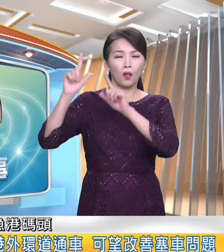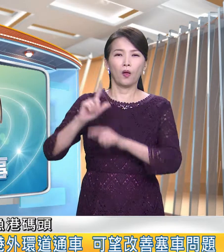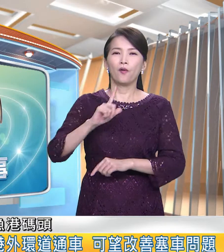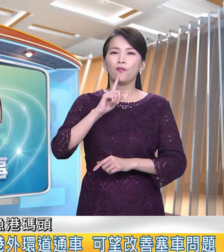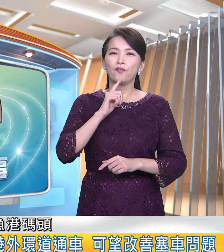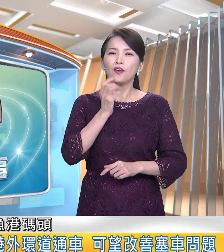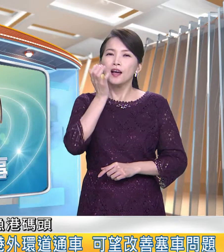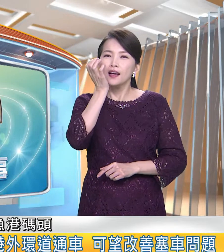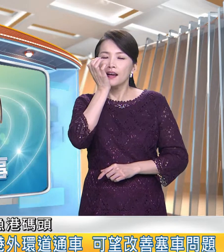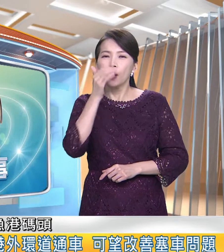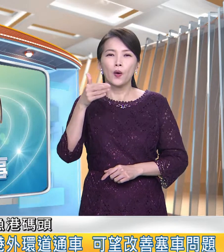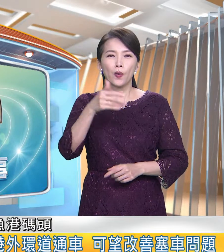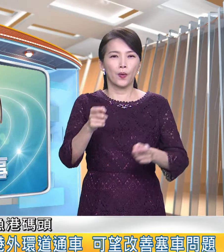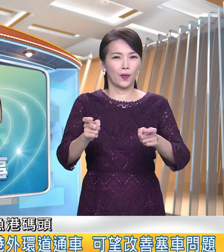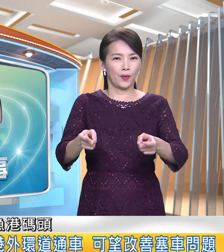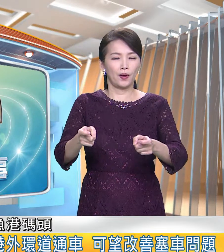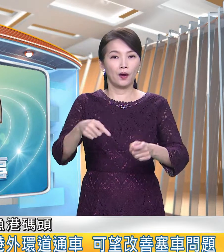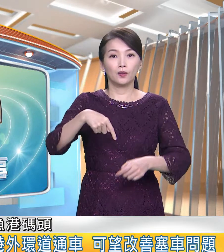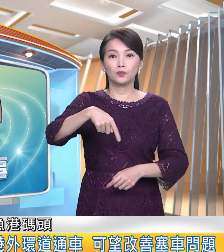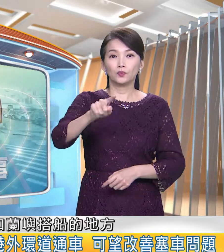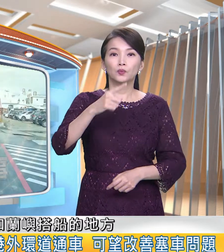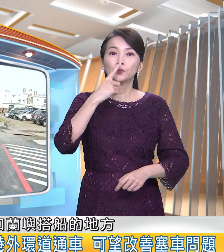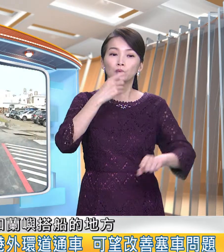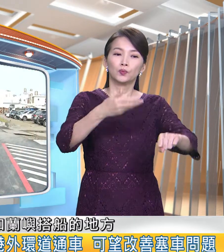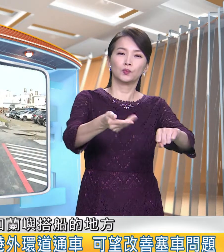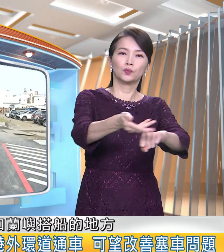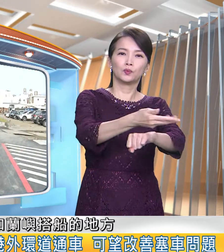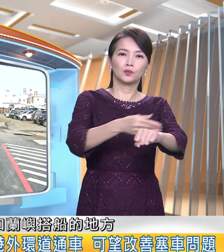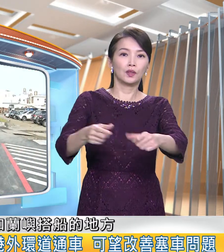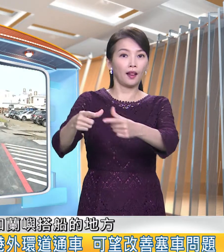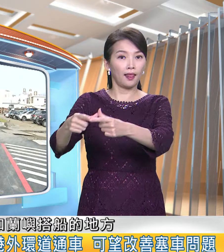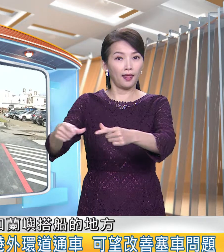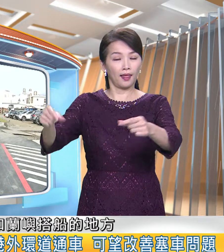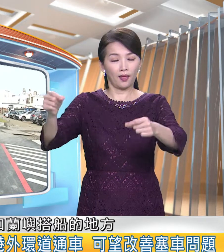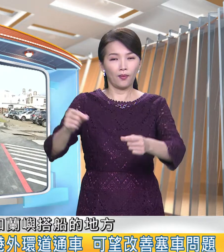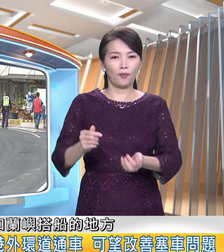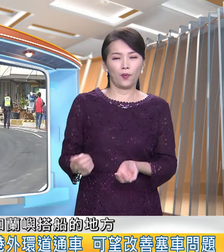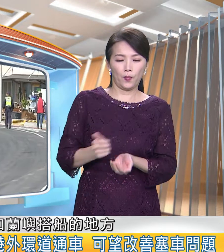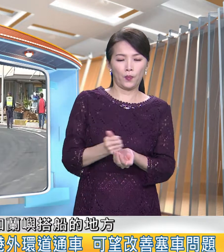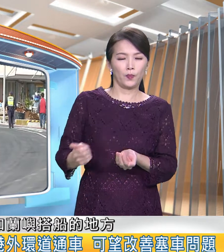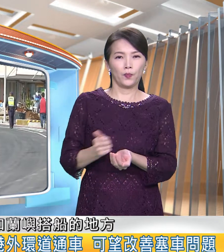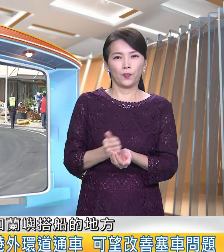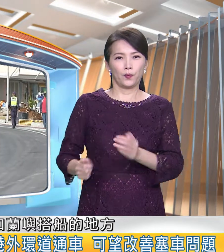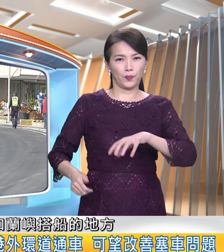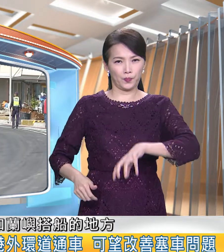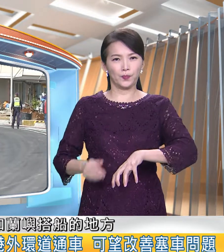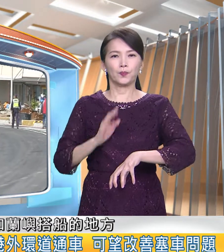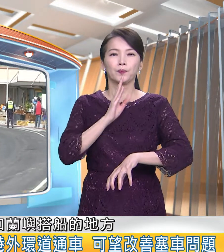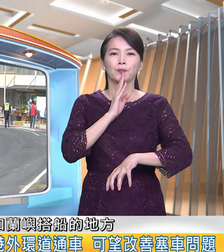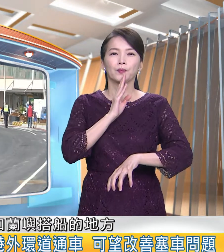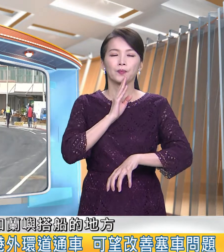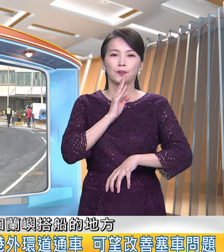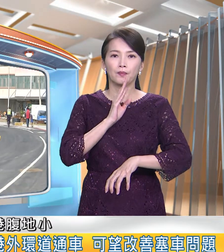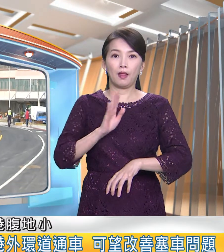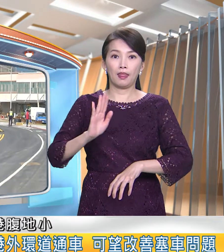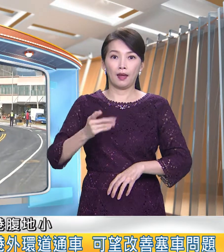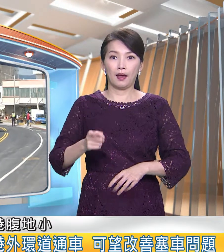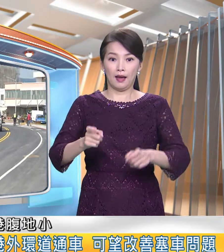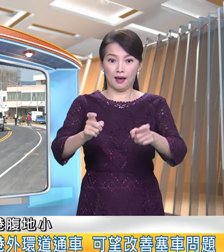台东的富冈渔港码头是前往绿岛和兰屿搭船的地方。不过，因为渔港腹